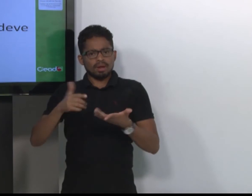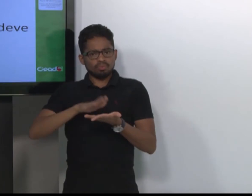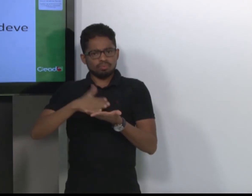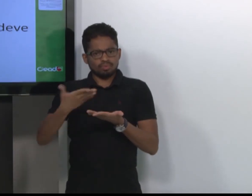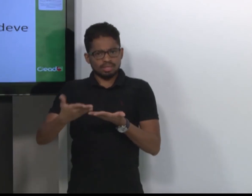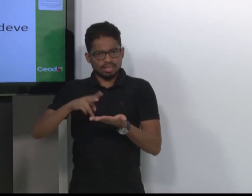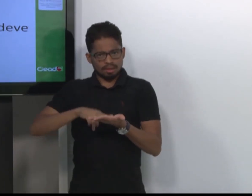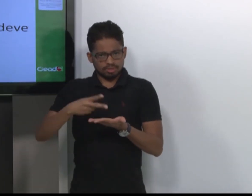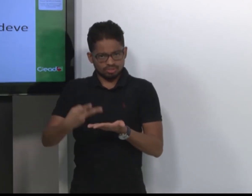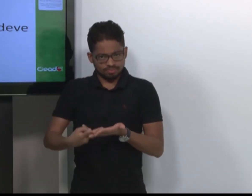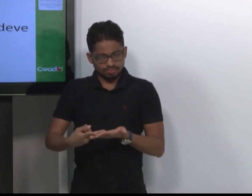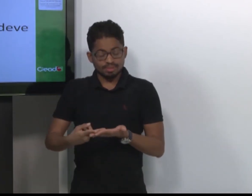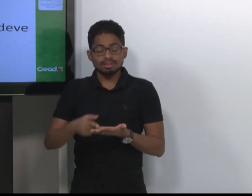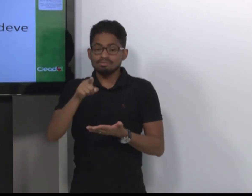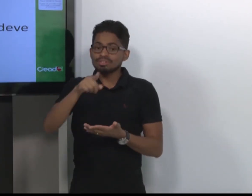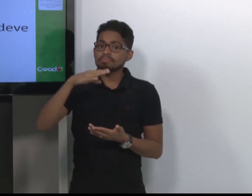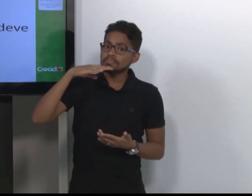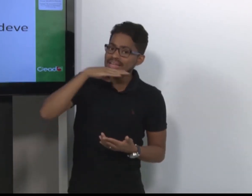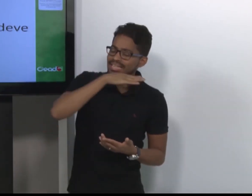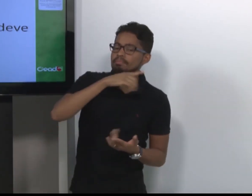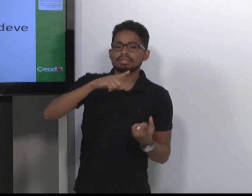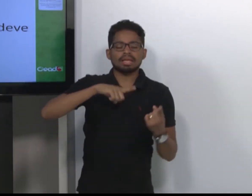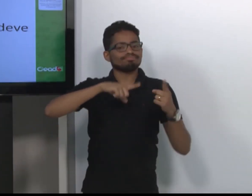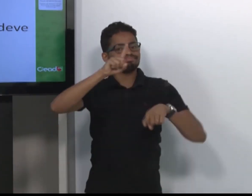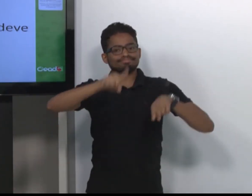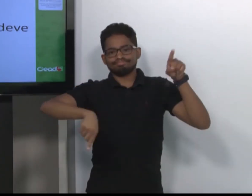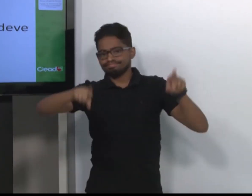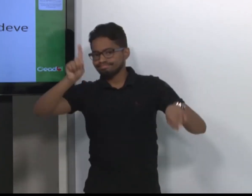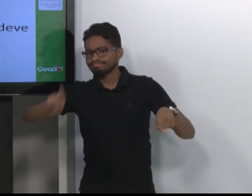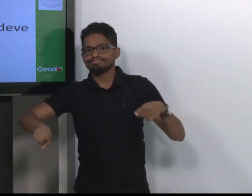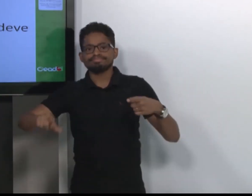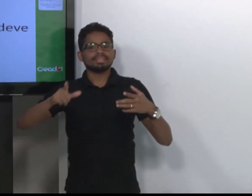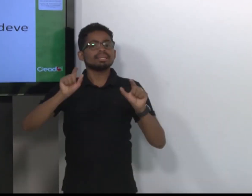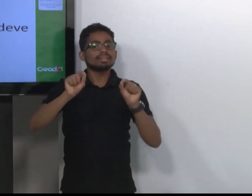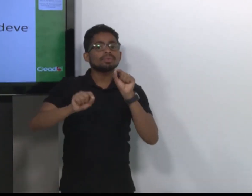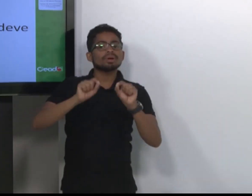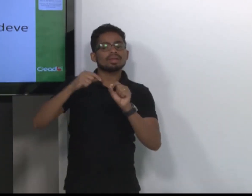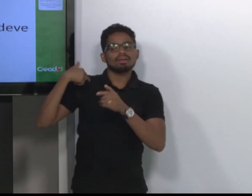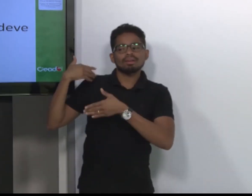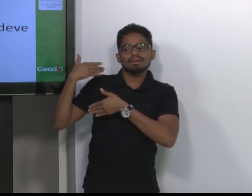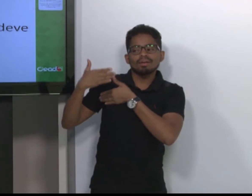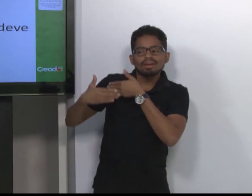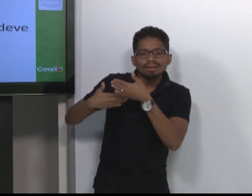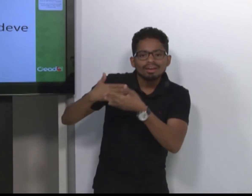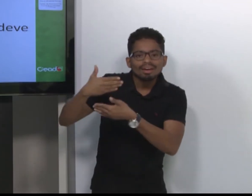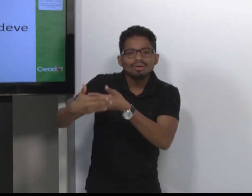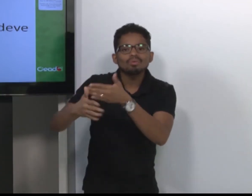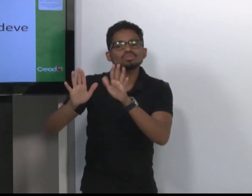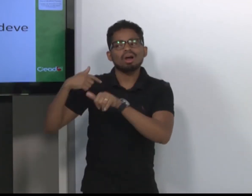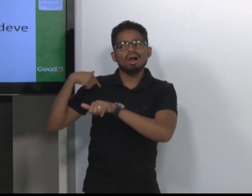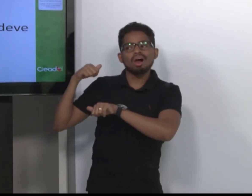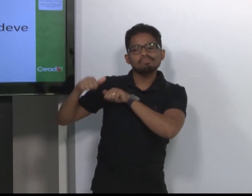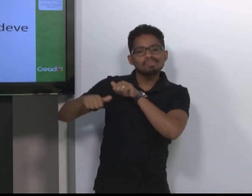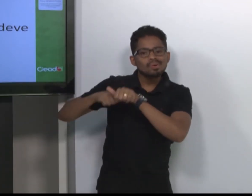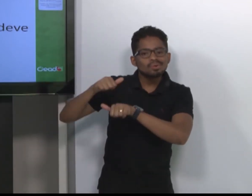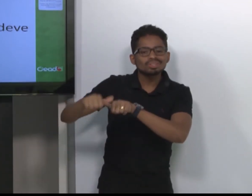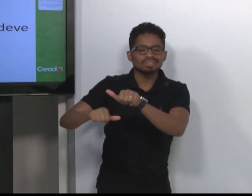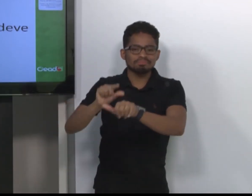e explicá-los. Modelos de atuação do tradutor-intérprete. Percebam que há variações